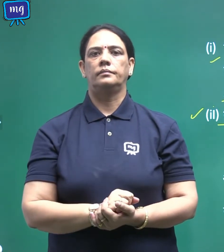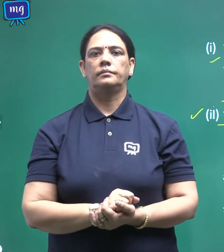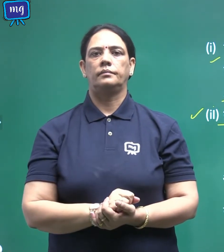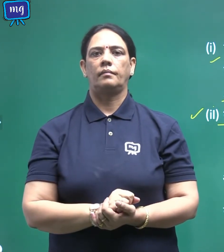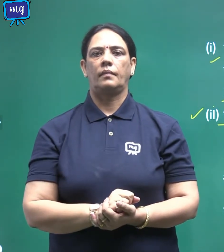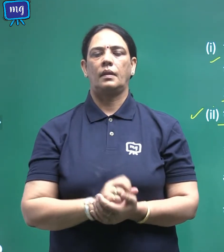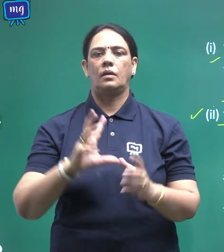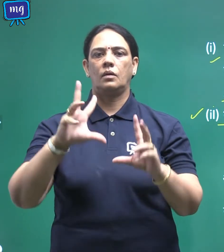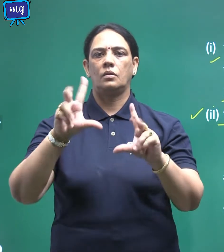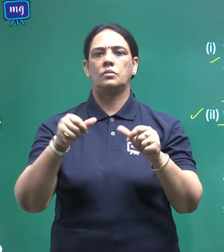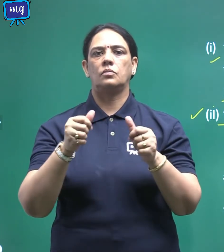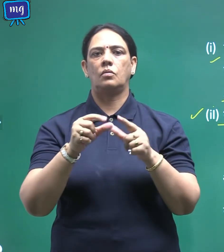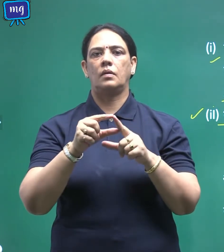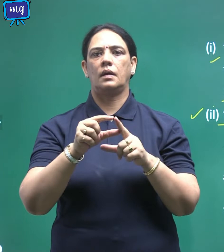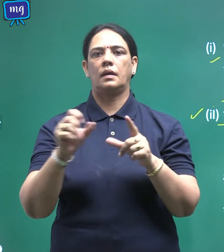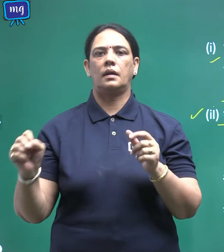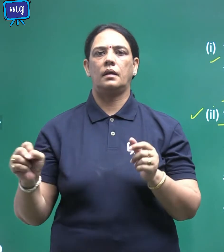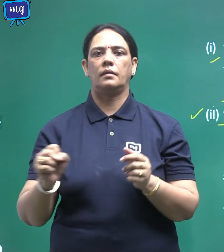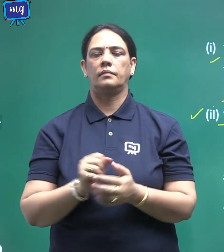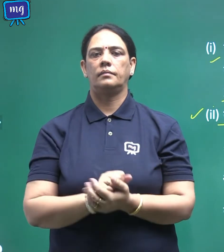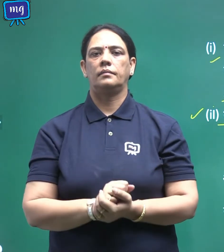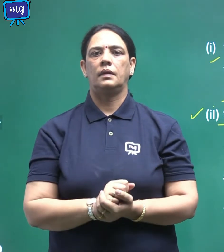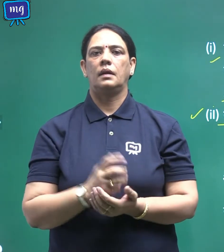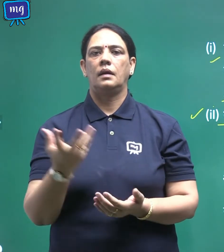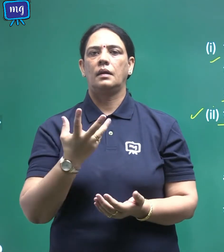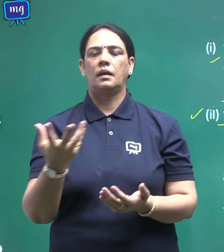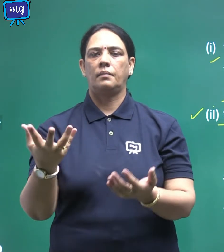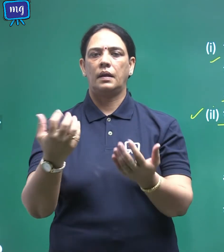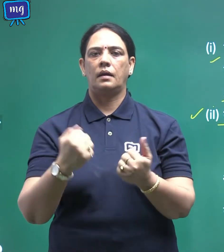हल करेंगे, क्या मिला?